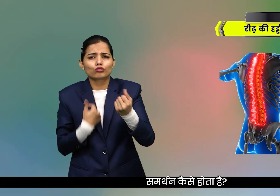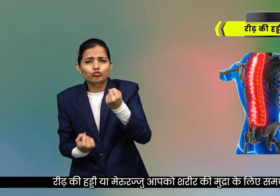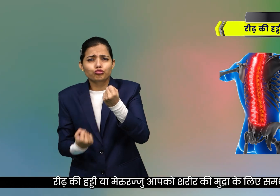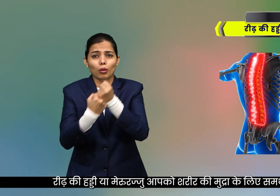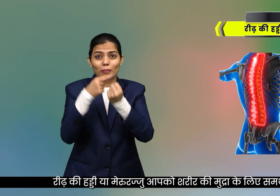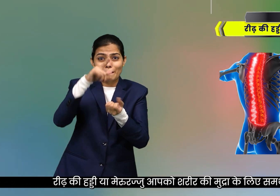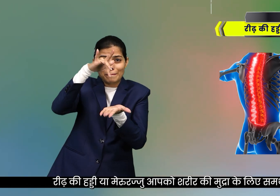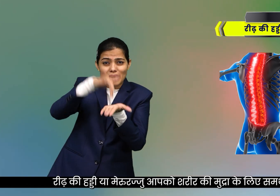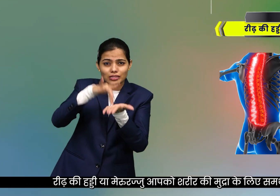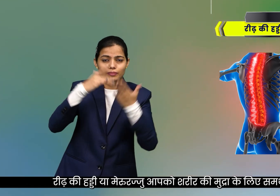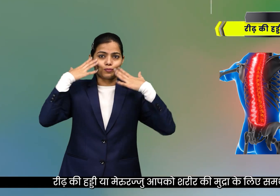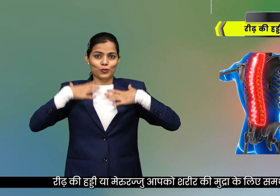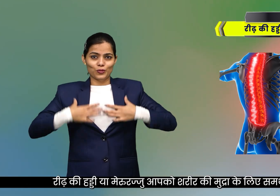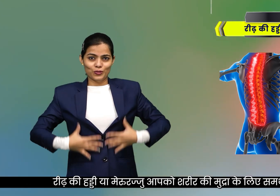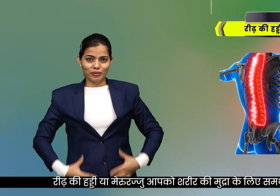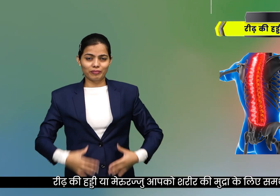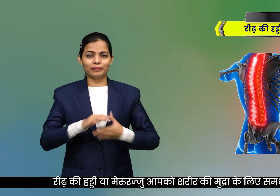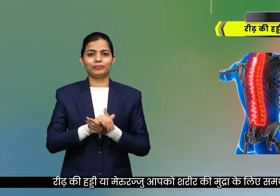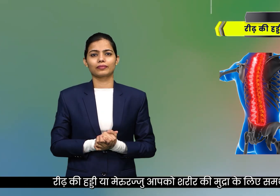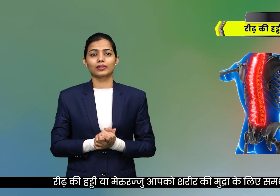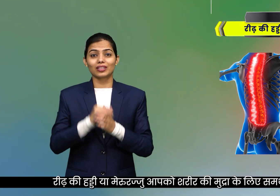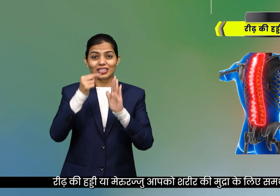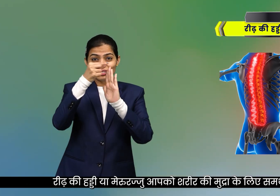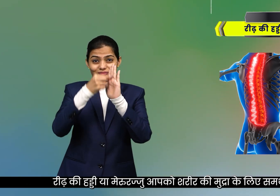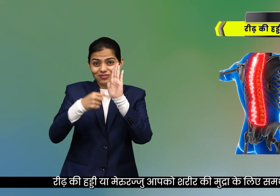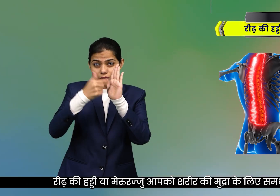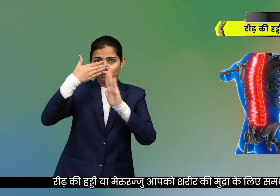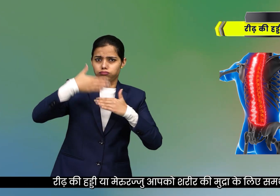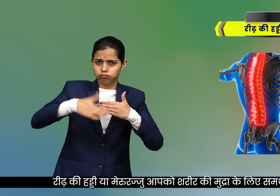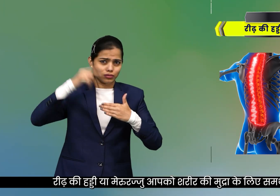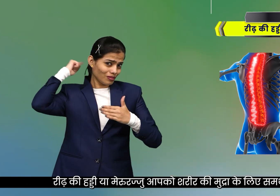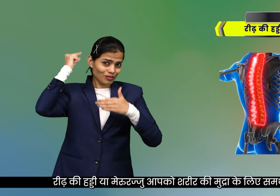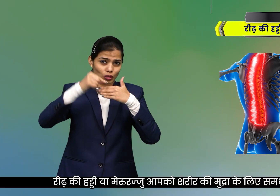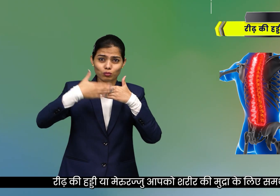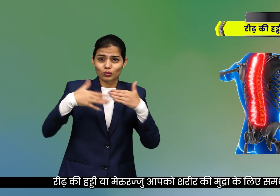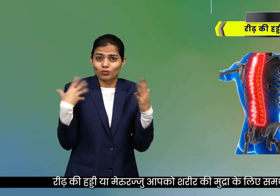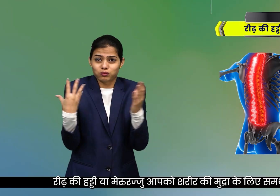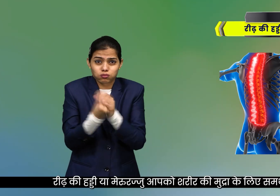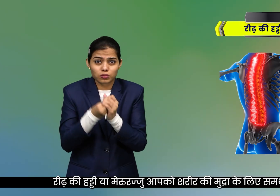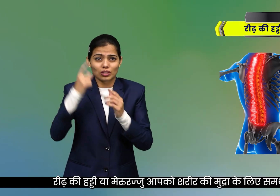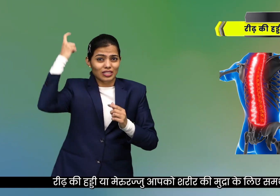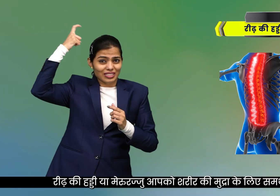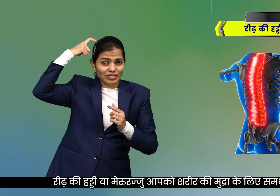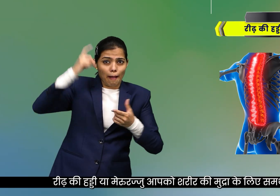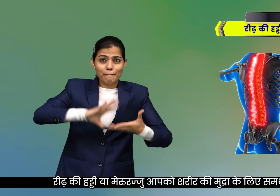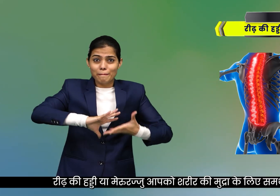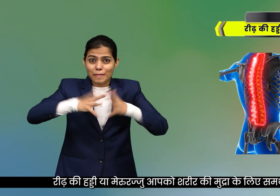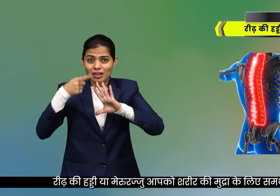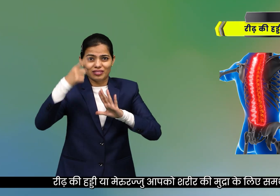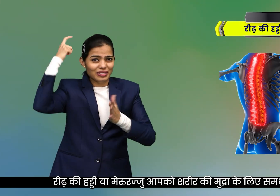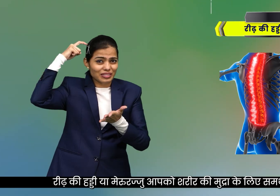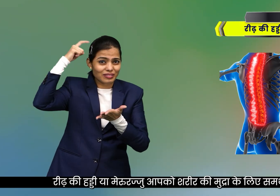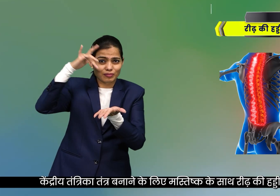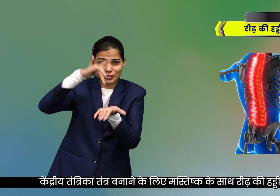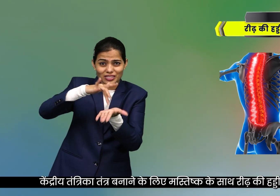है? रीढ़ की हड्डी या मेर रज्जु आपको शरीर की मुद्रा के लिए